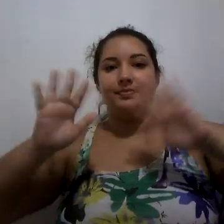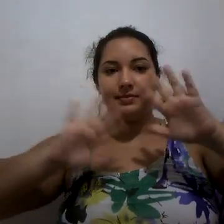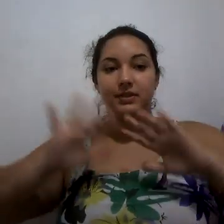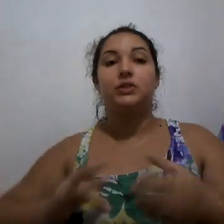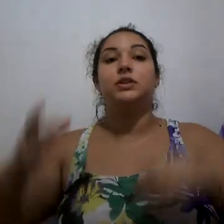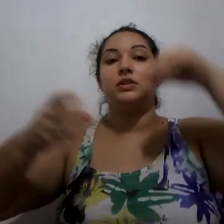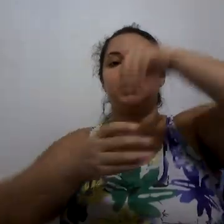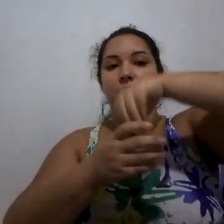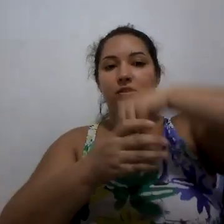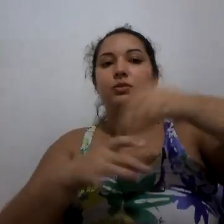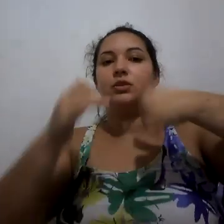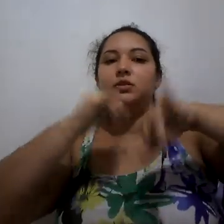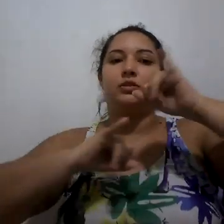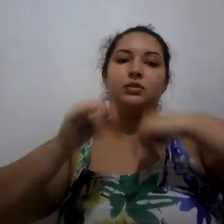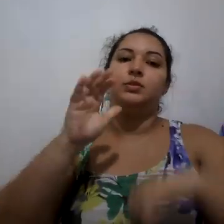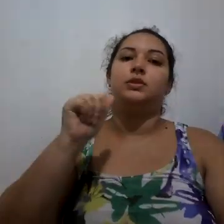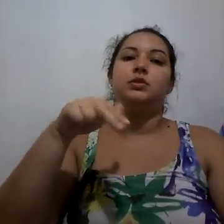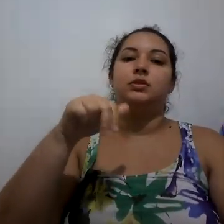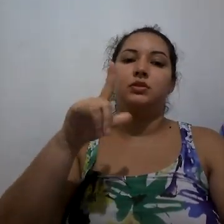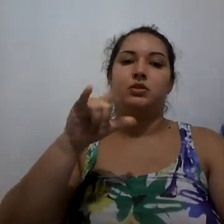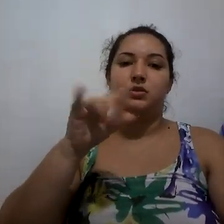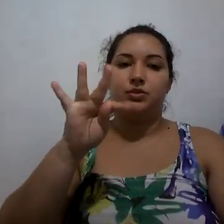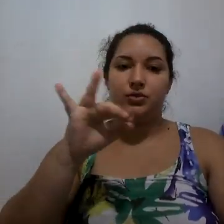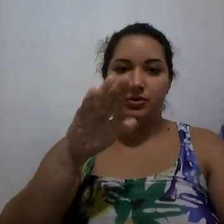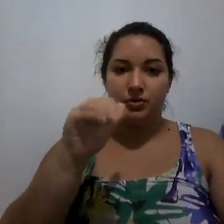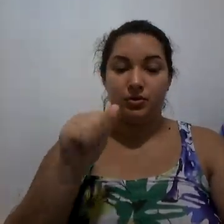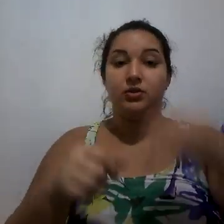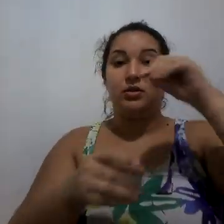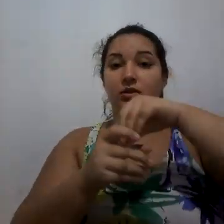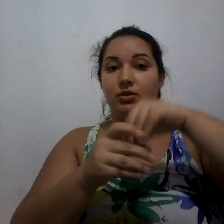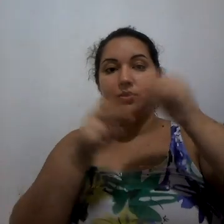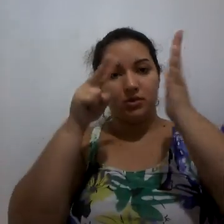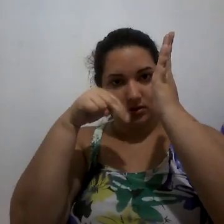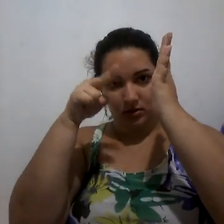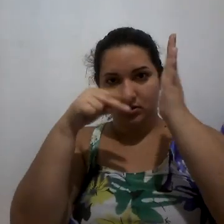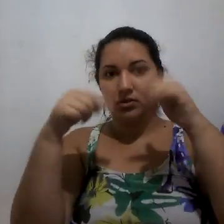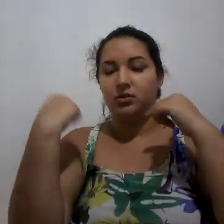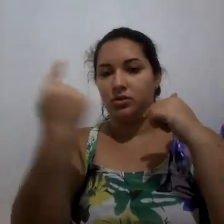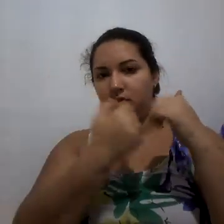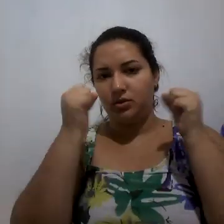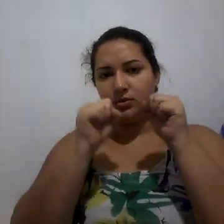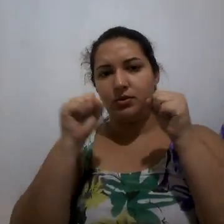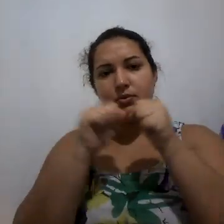Essa química analítica e dentro dessas análises que nós podemos fazer com essas substâncias, né,